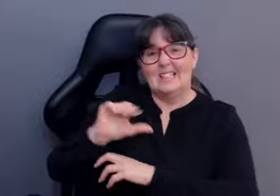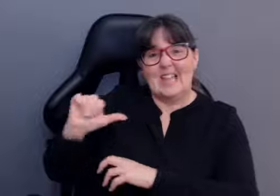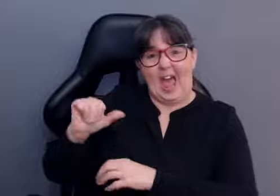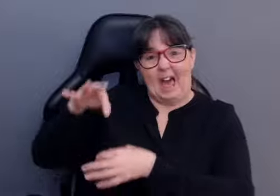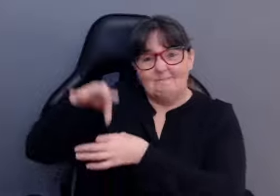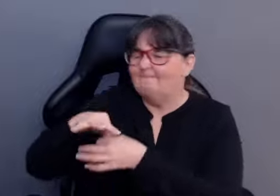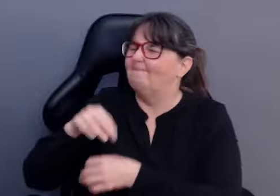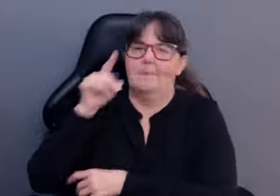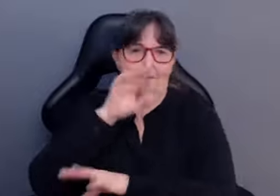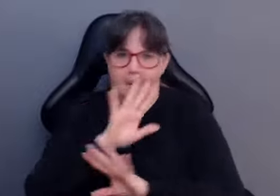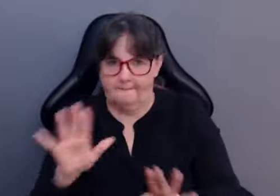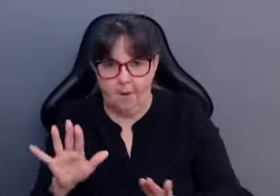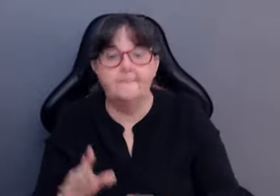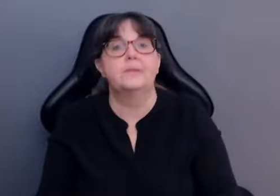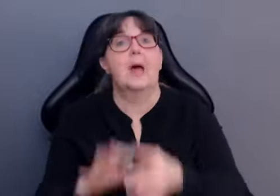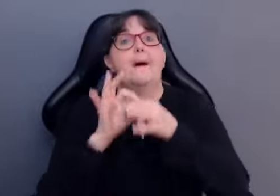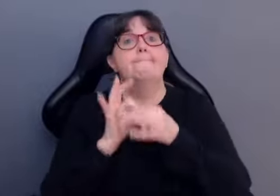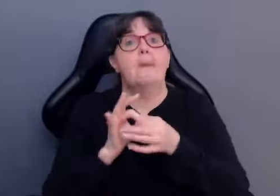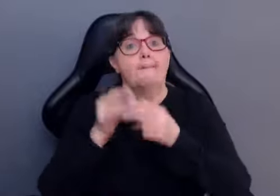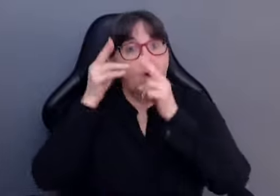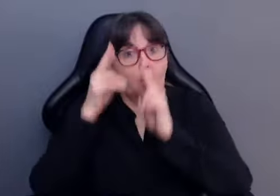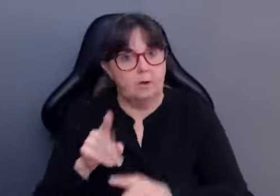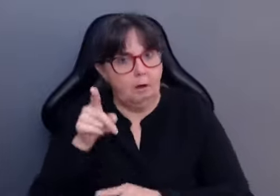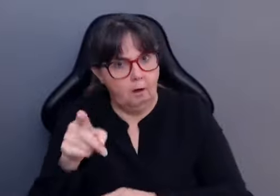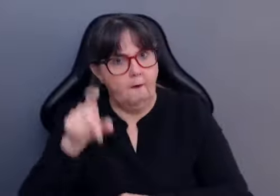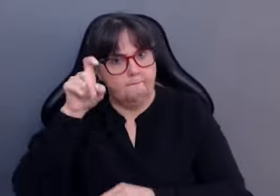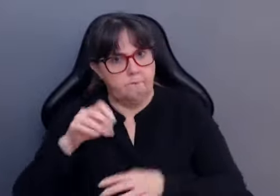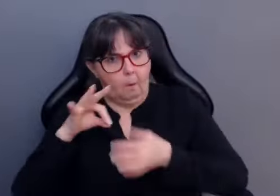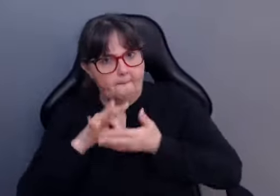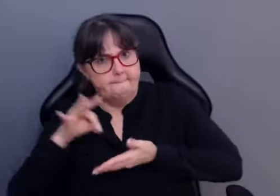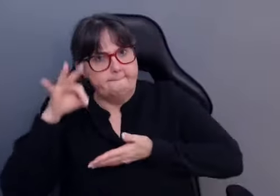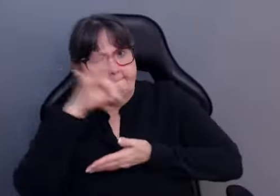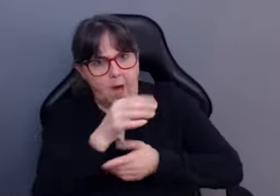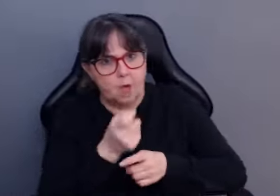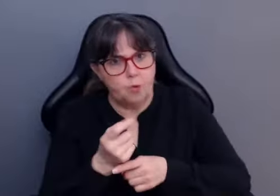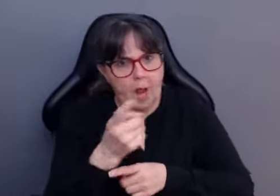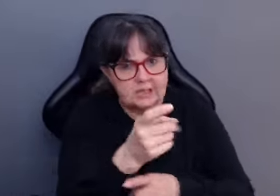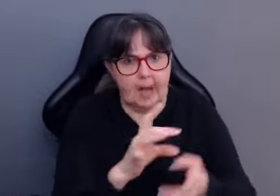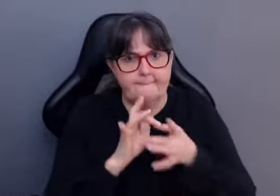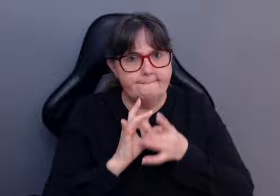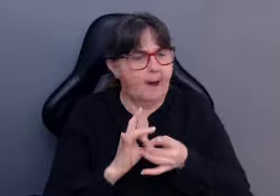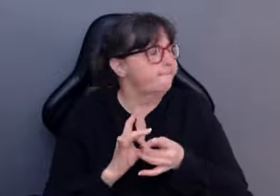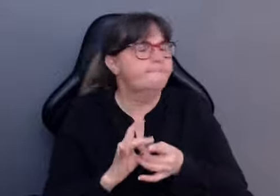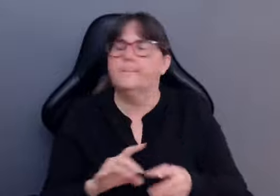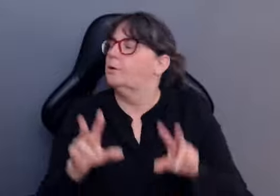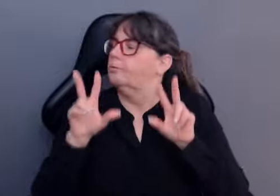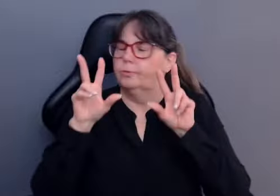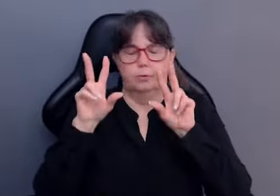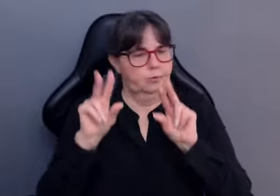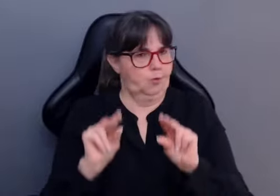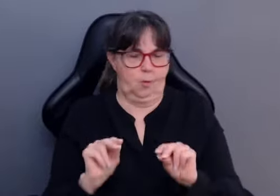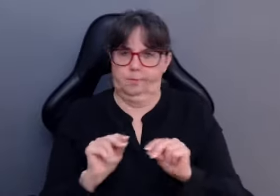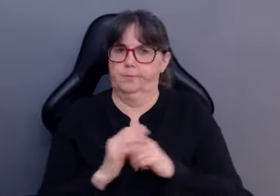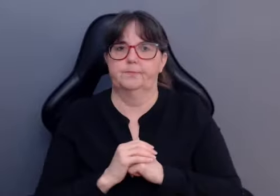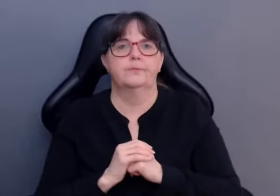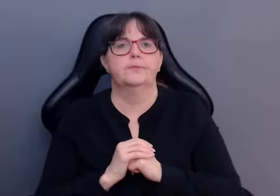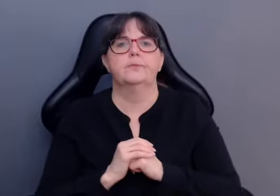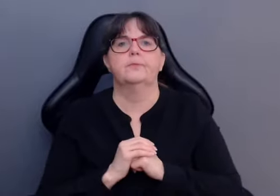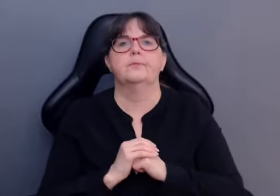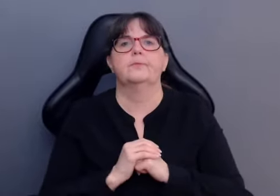Les membres honoraires ne sont pas tenus de verser des cotisations ou contributions à l'organisme.